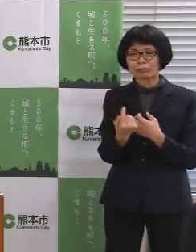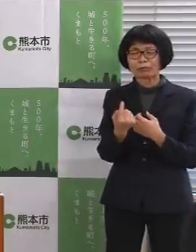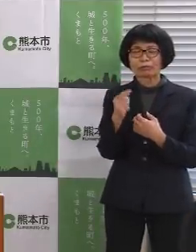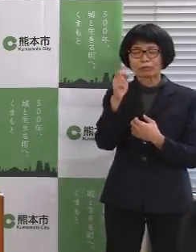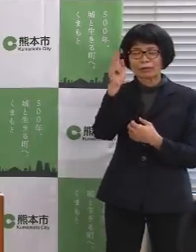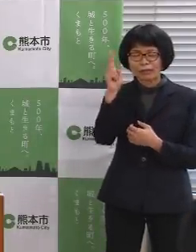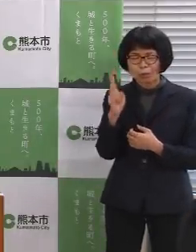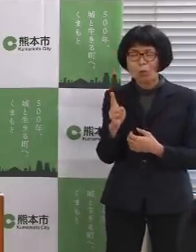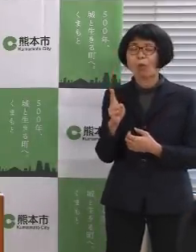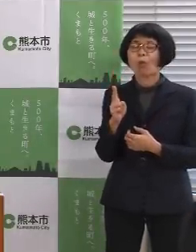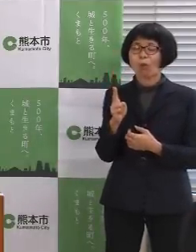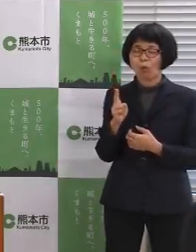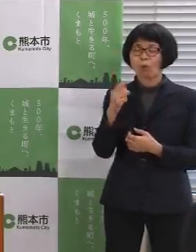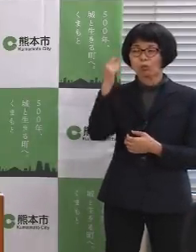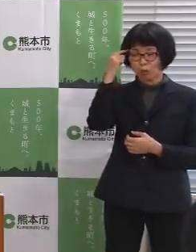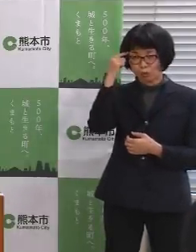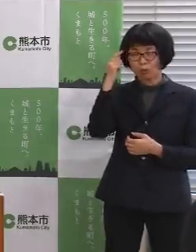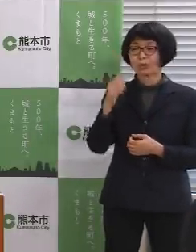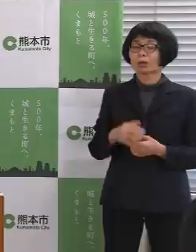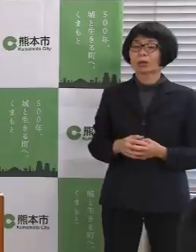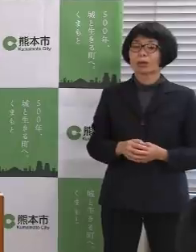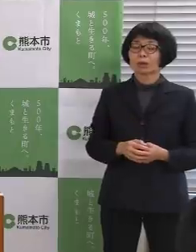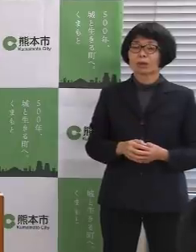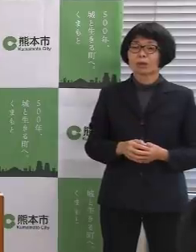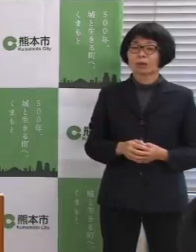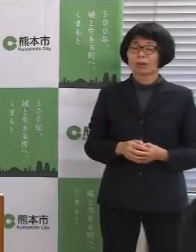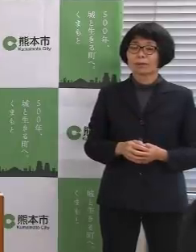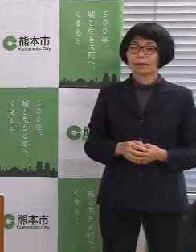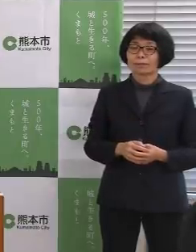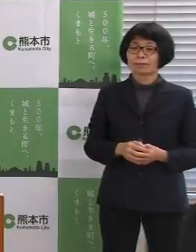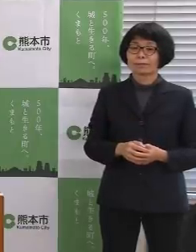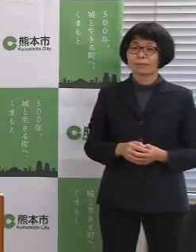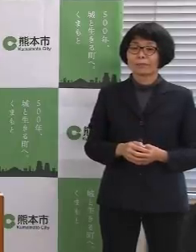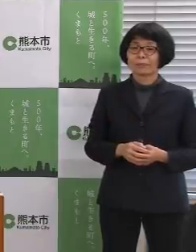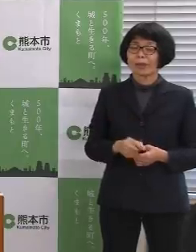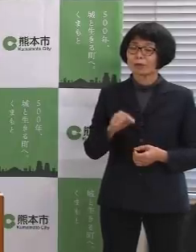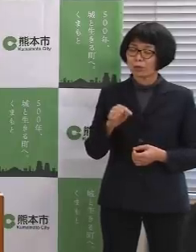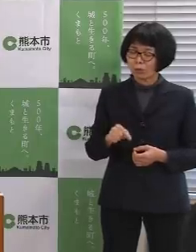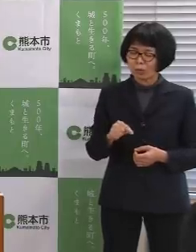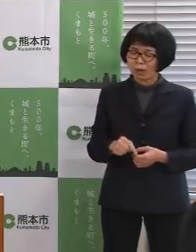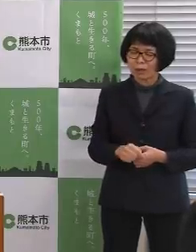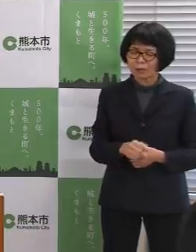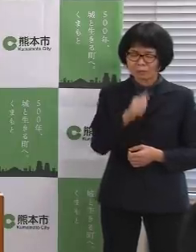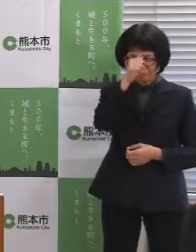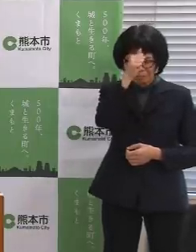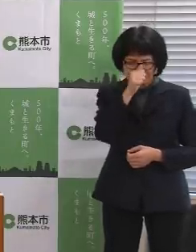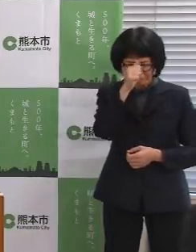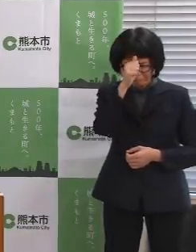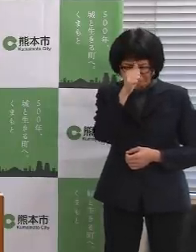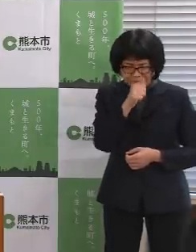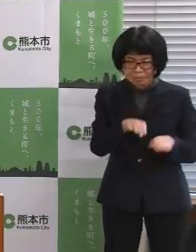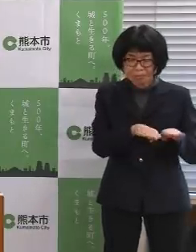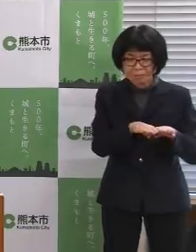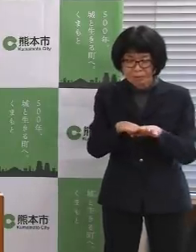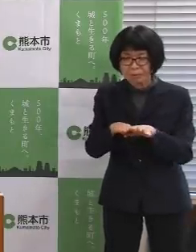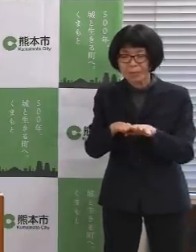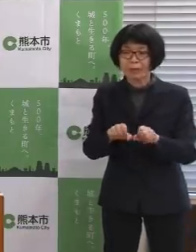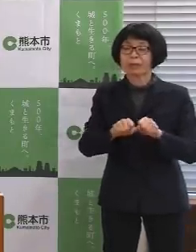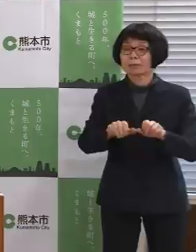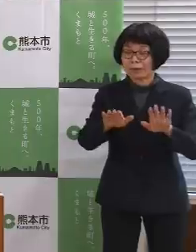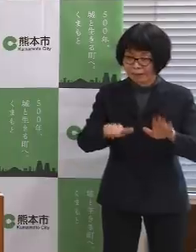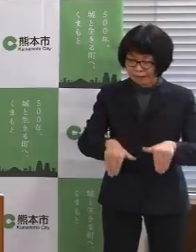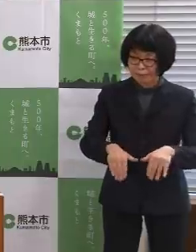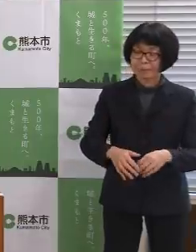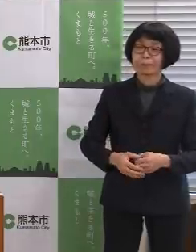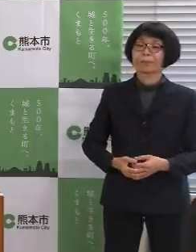るということがありますので、まあ、ここは大事をとって、そういう対応を取らせていただくということでございます。